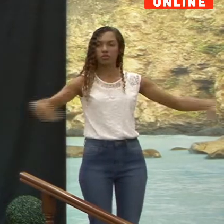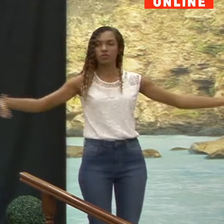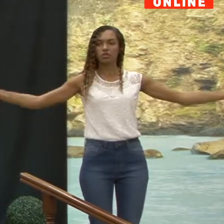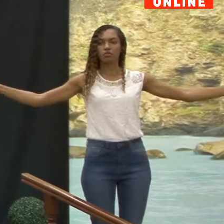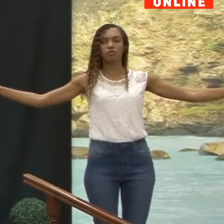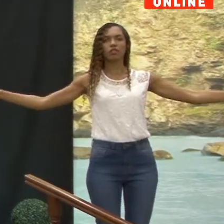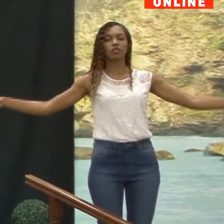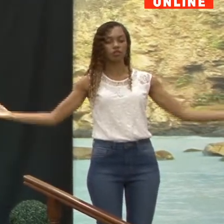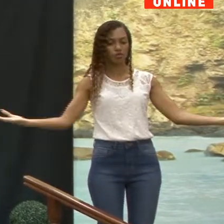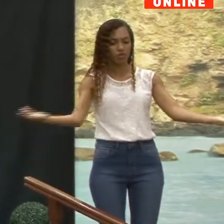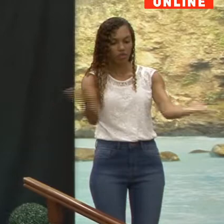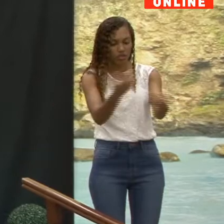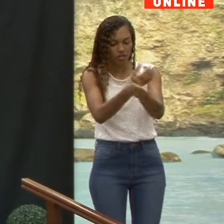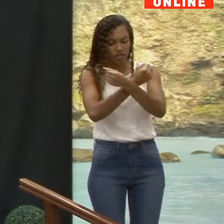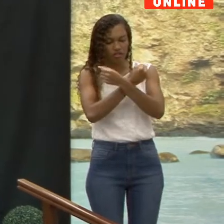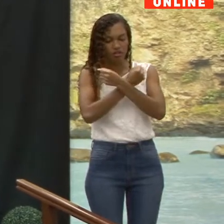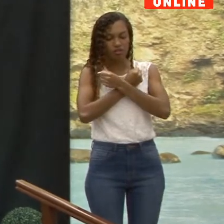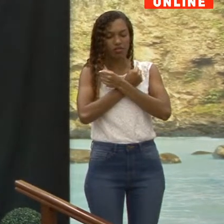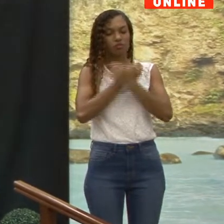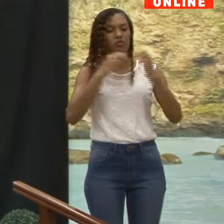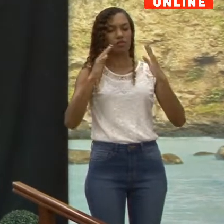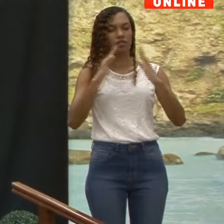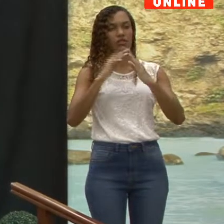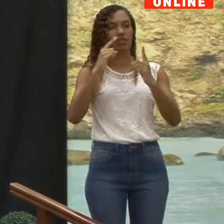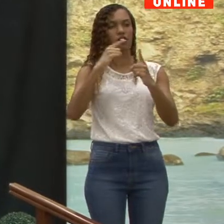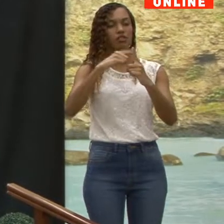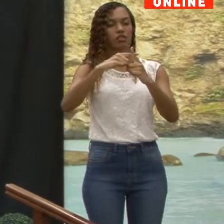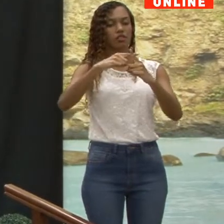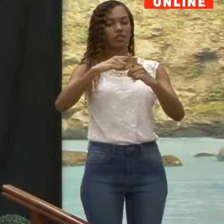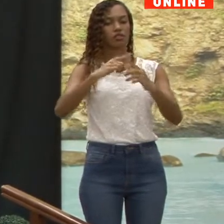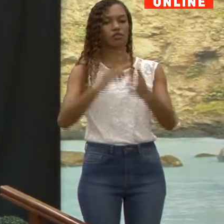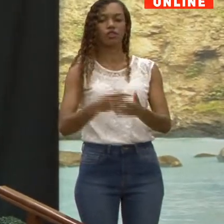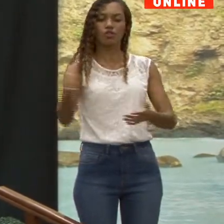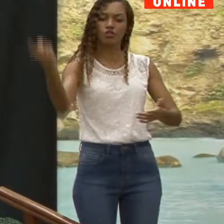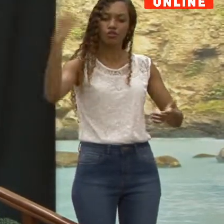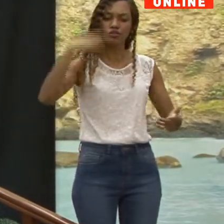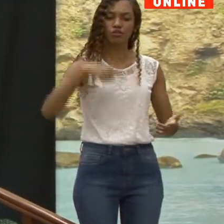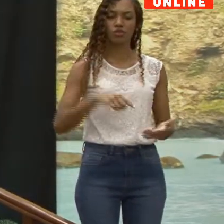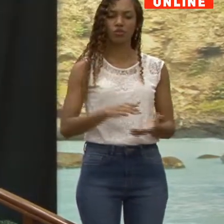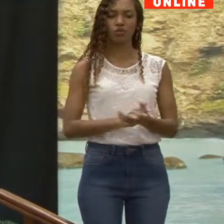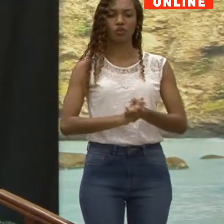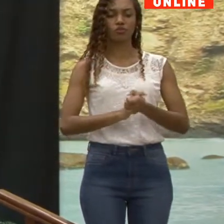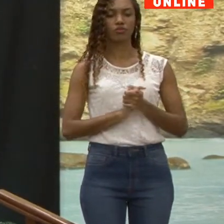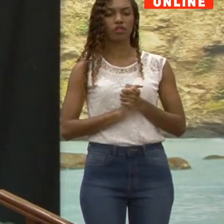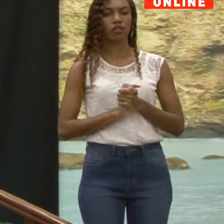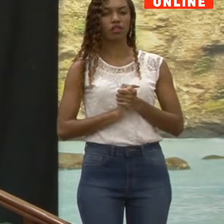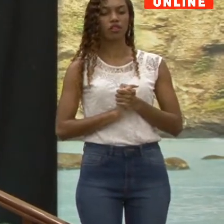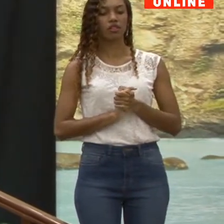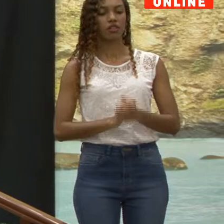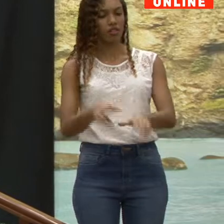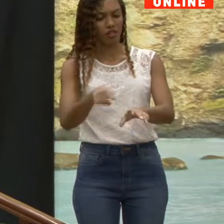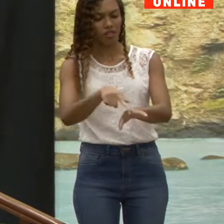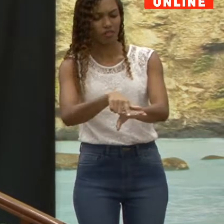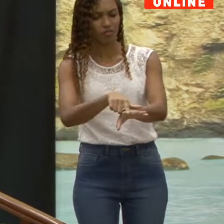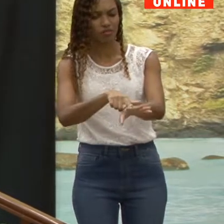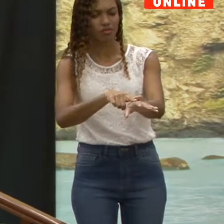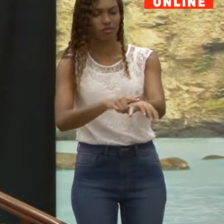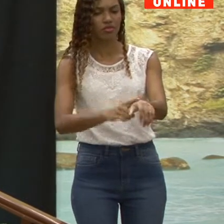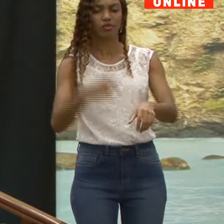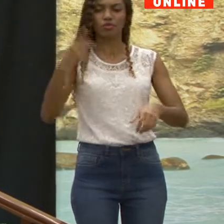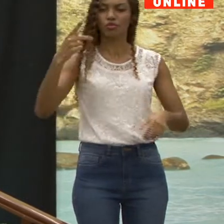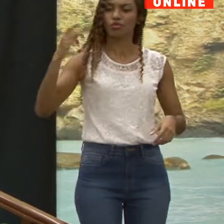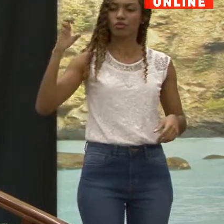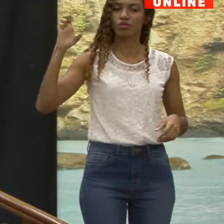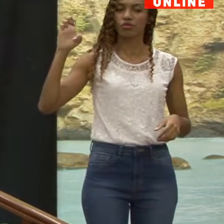um anel da sua comunhão, colocar calçados no nosso pé. Ele não nos quer como um escravo